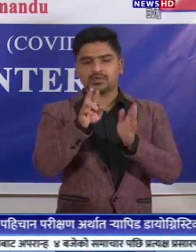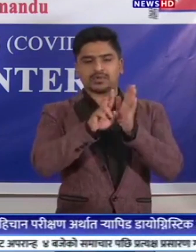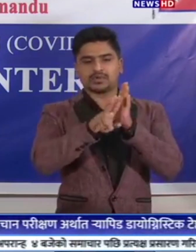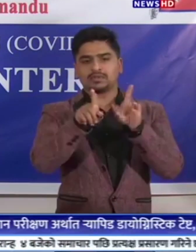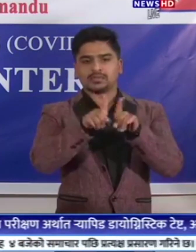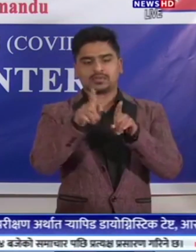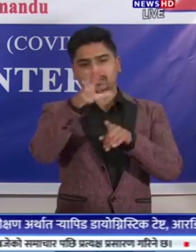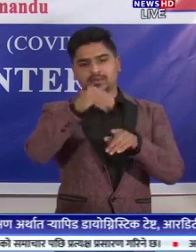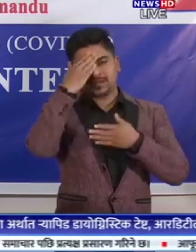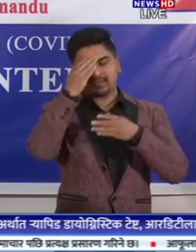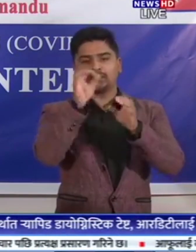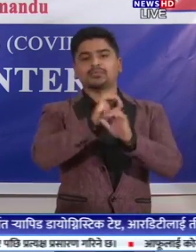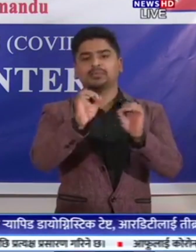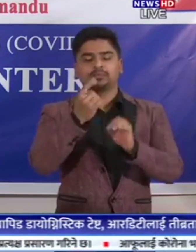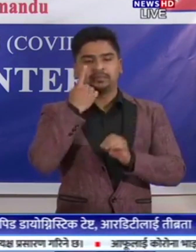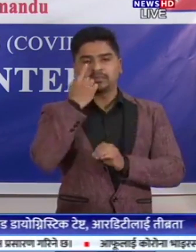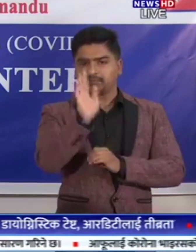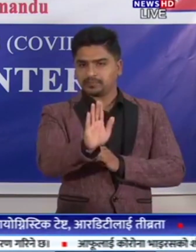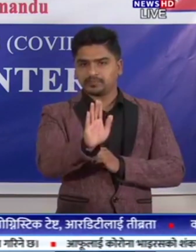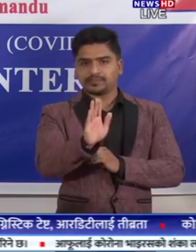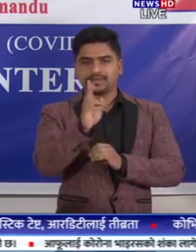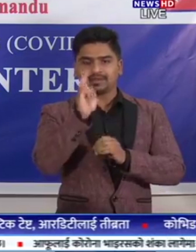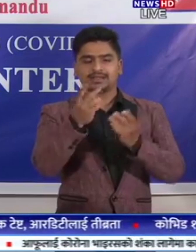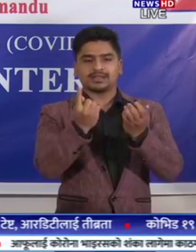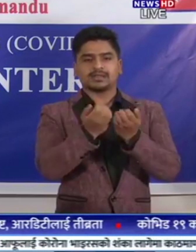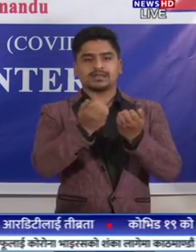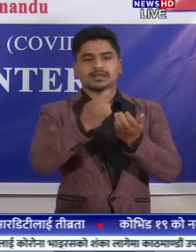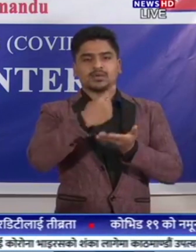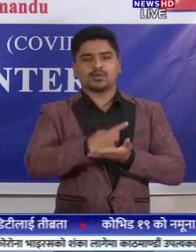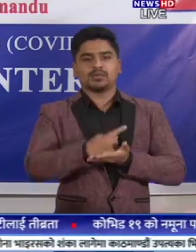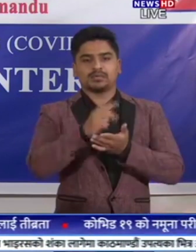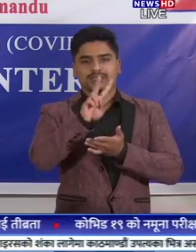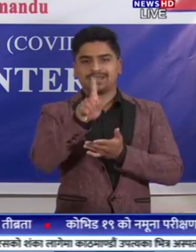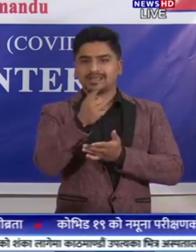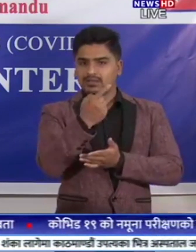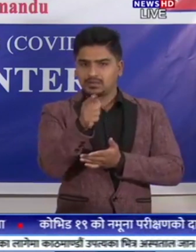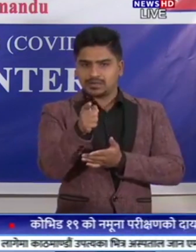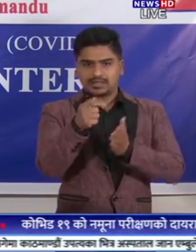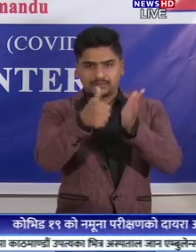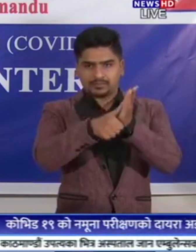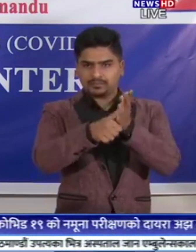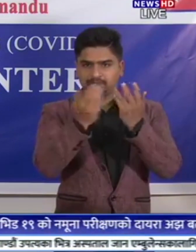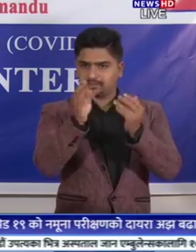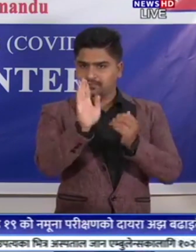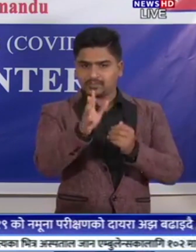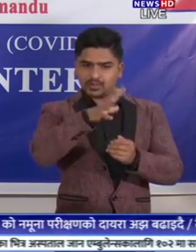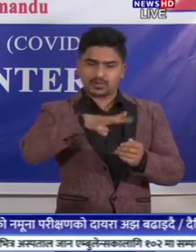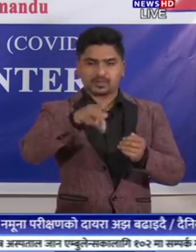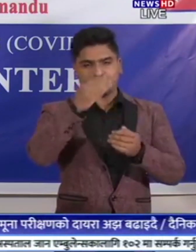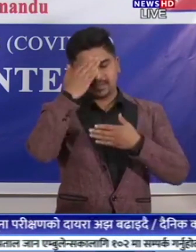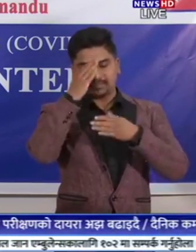पनी नेगेटिव बही को, आमिले जानकारी प्राप्त बही को छा, तेसे गरी कपिल बस्तु मा एककाई सोटा परिक्षन अरु बही का छान, सबाई